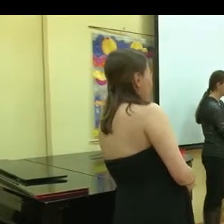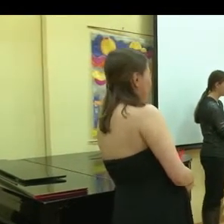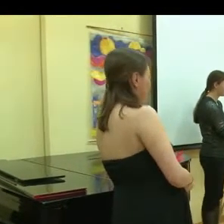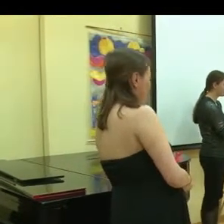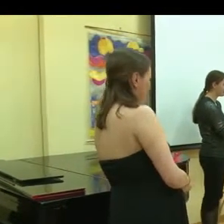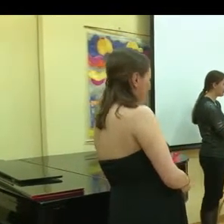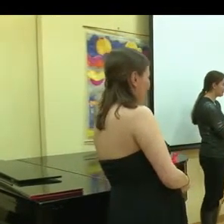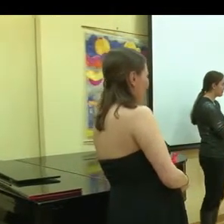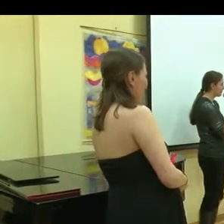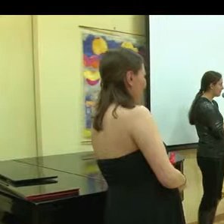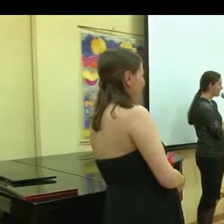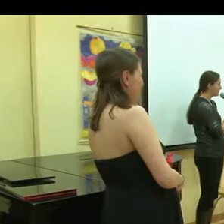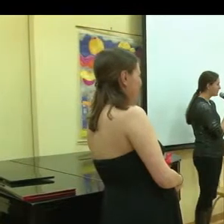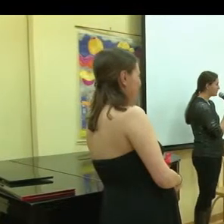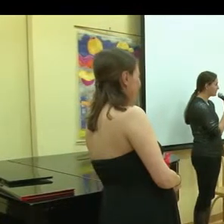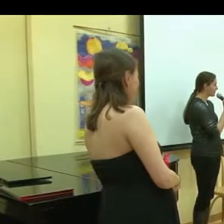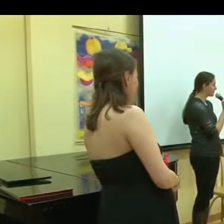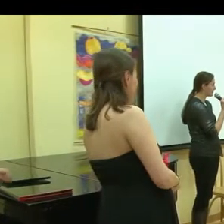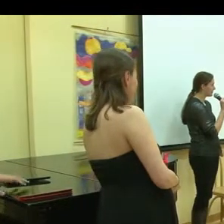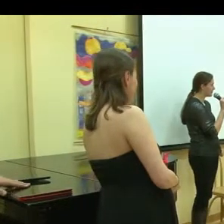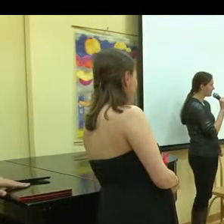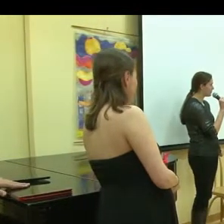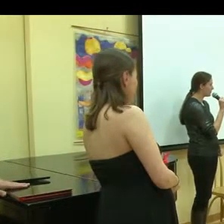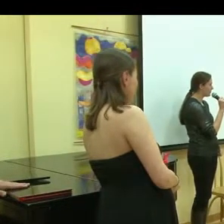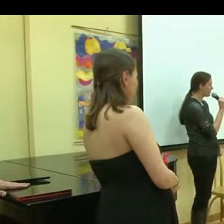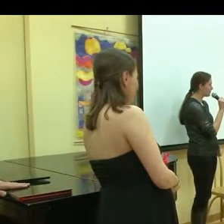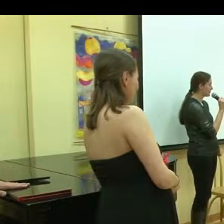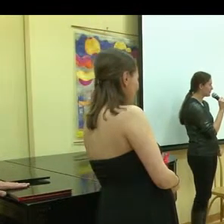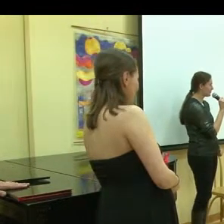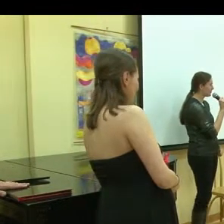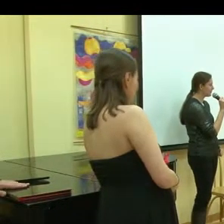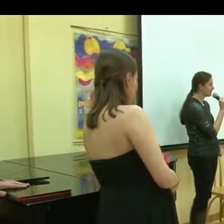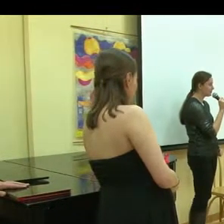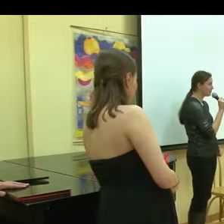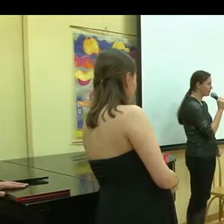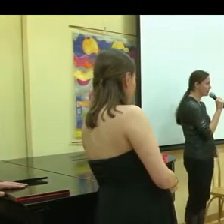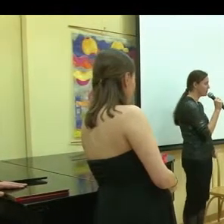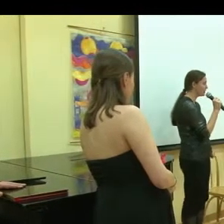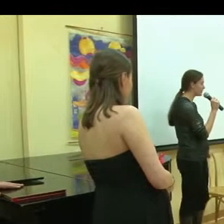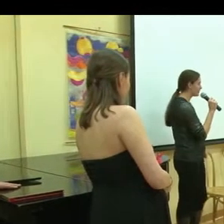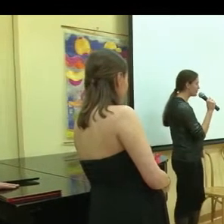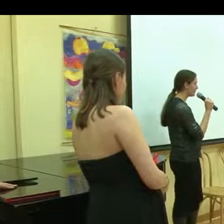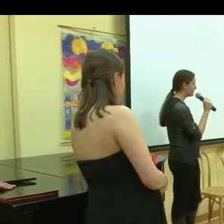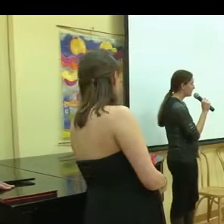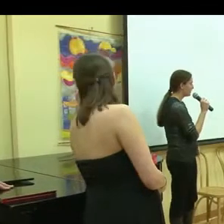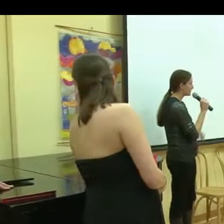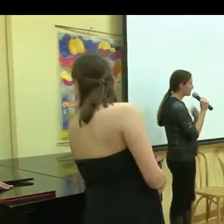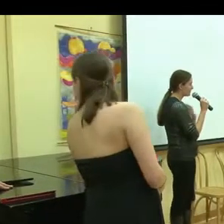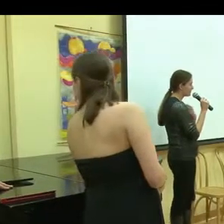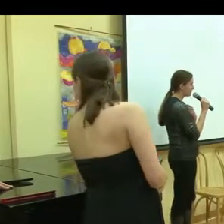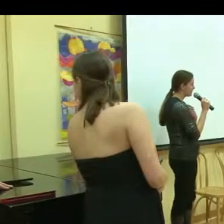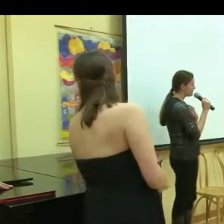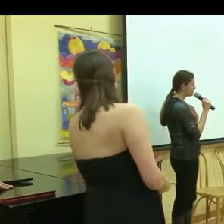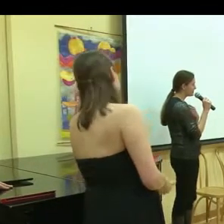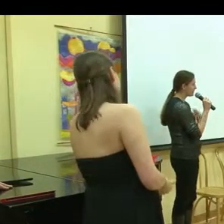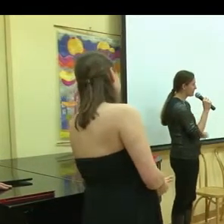czarną marynarkę oraz dżinsy. Do tego jest biała koszula w takie lawendowe prążki, powiedzmy, a także pod szyją jest